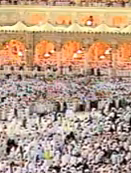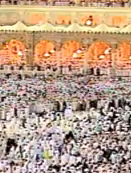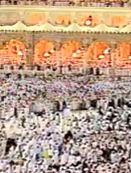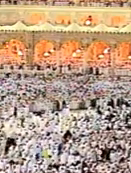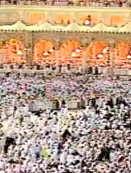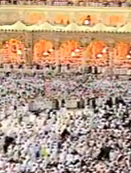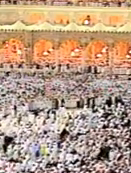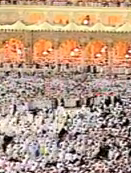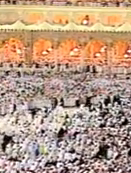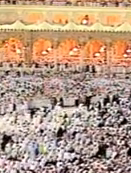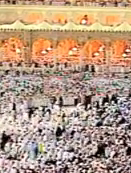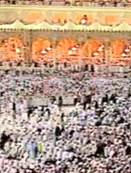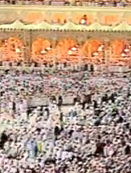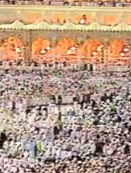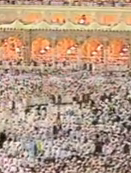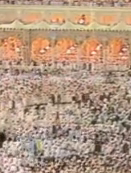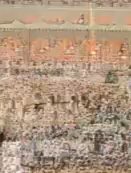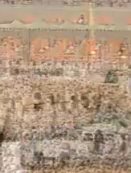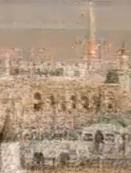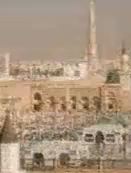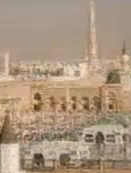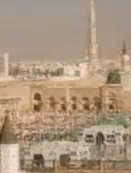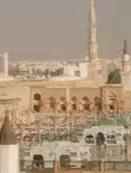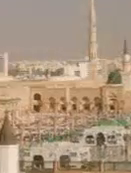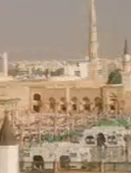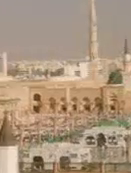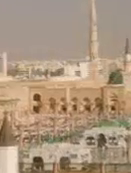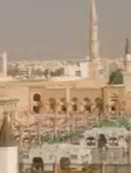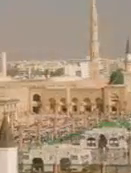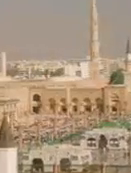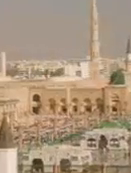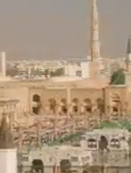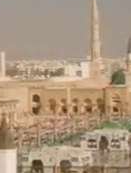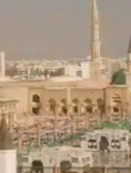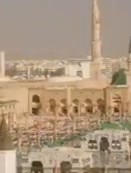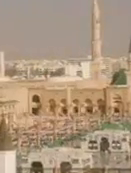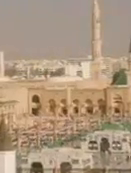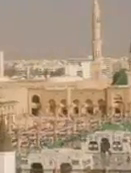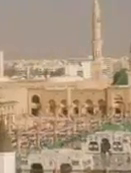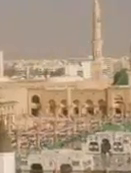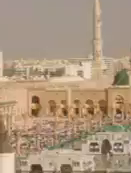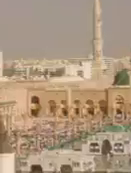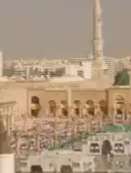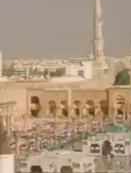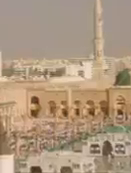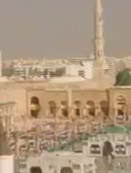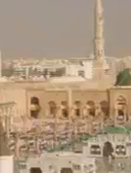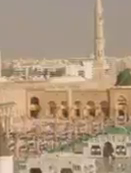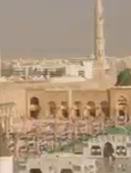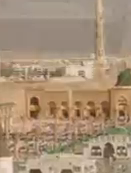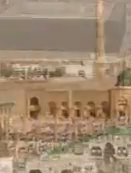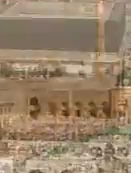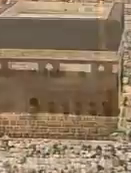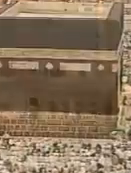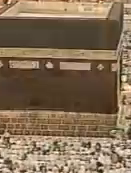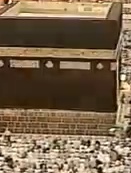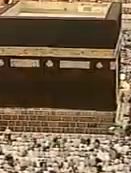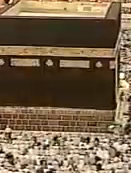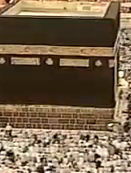الحمد للہ رب العالمین والصلاة والسلام علی سید المرسلین اما بعد